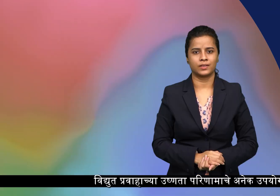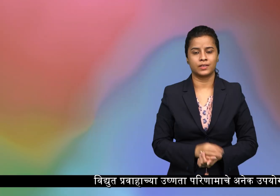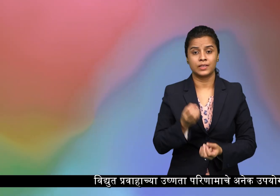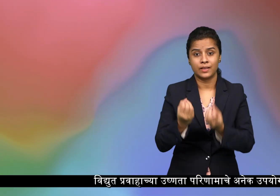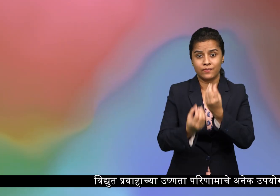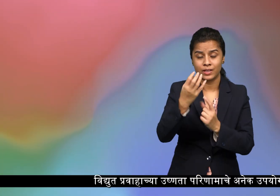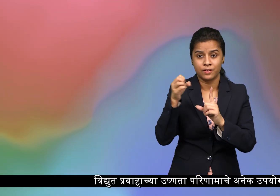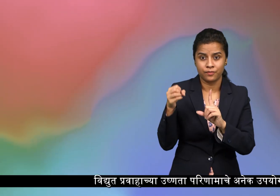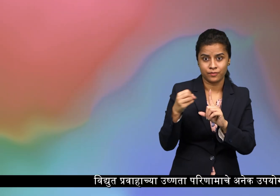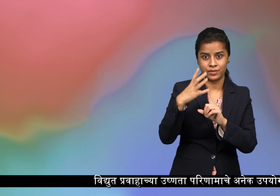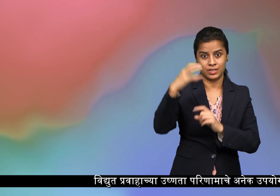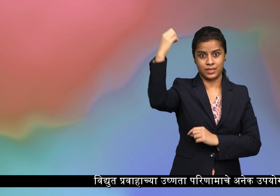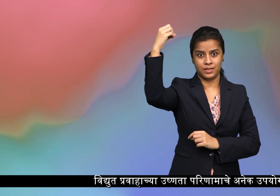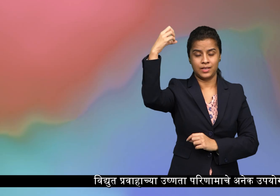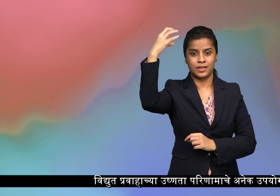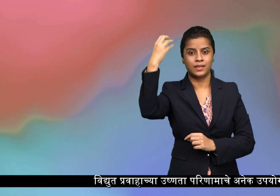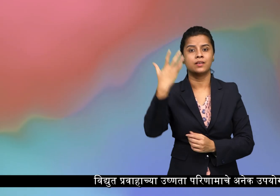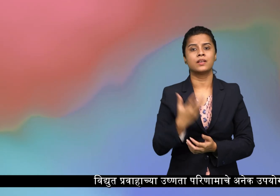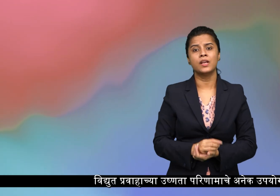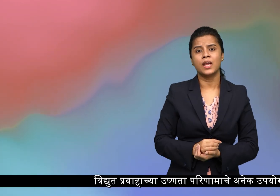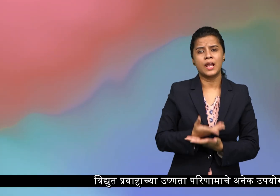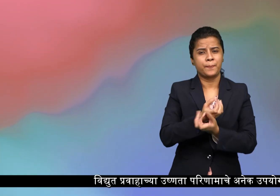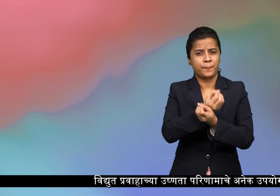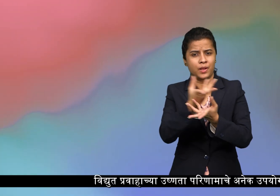विद्युत प्रवाहाच्या उष्णता परिणामाचे उपयोग